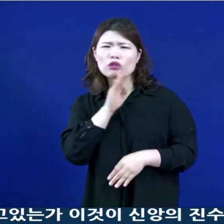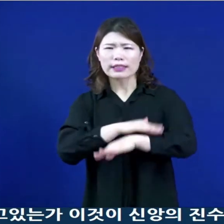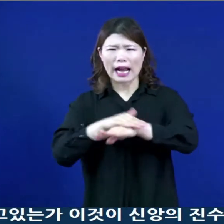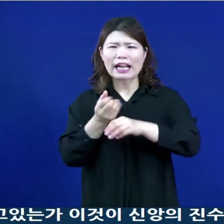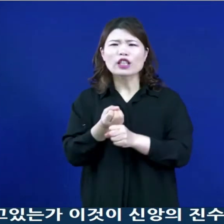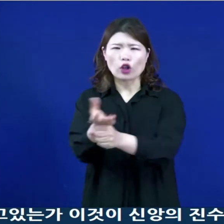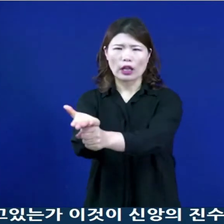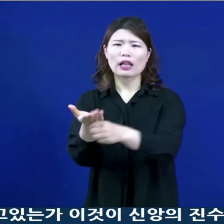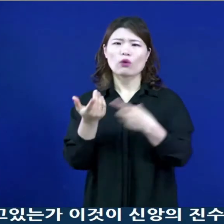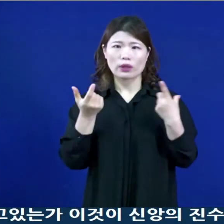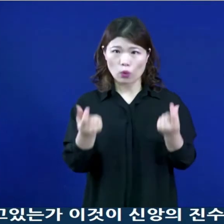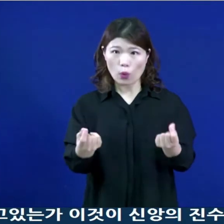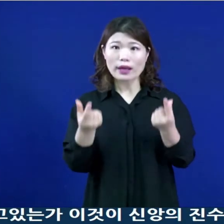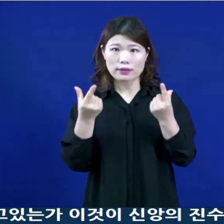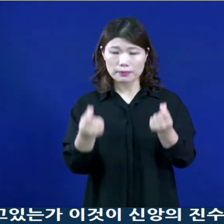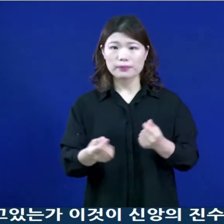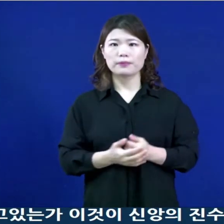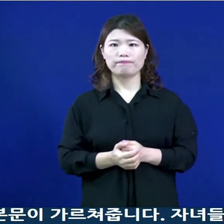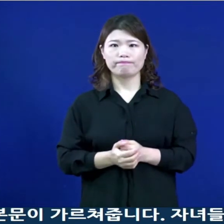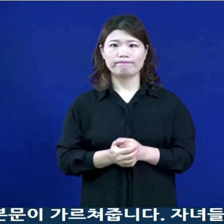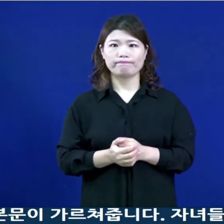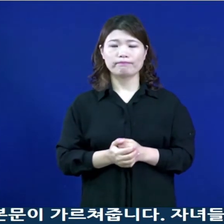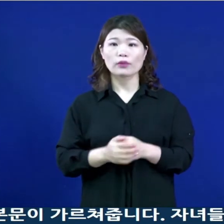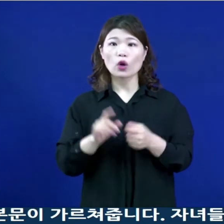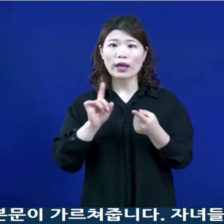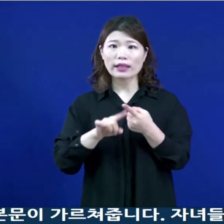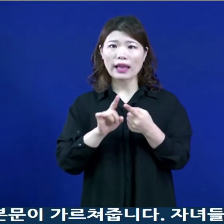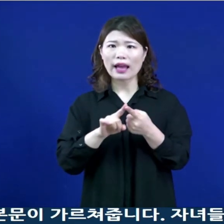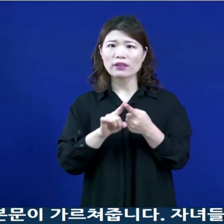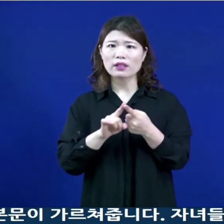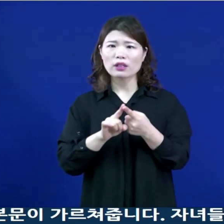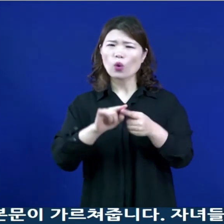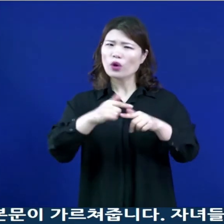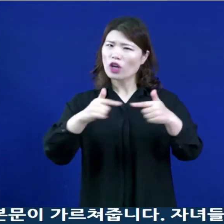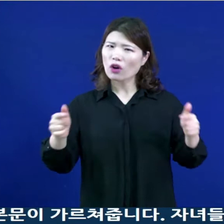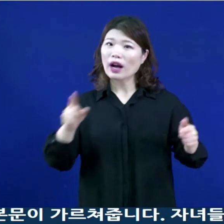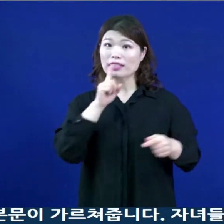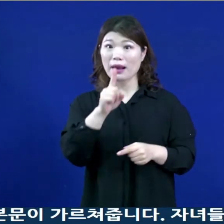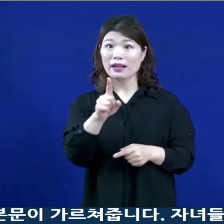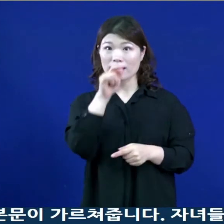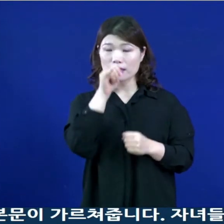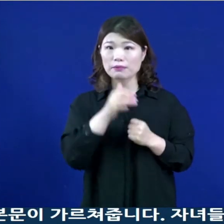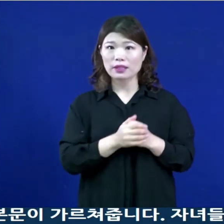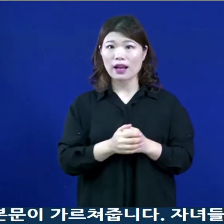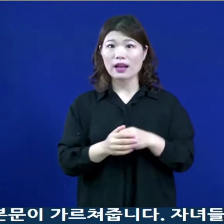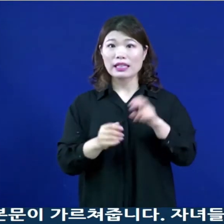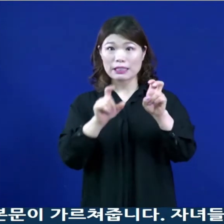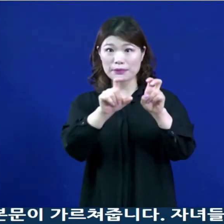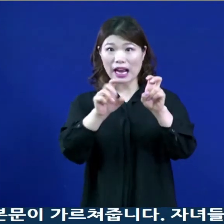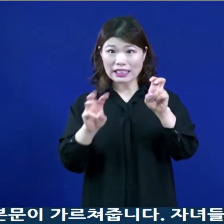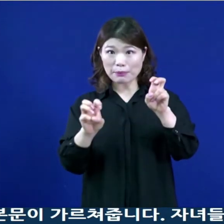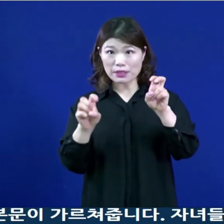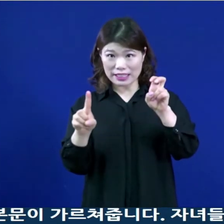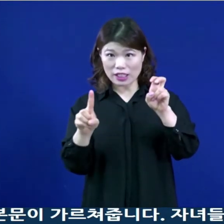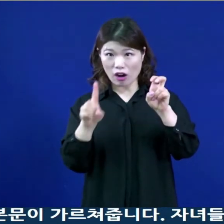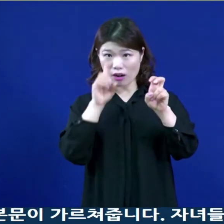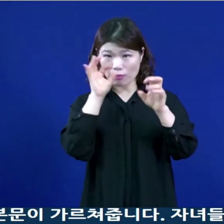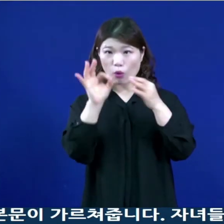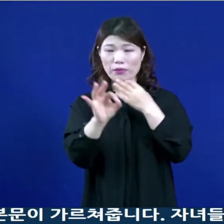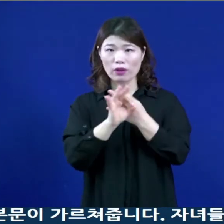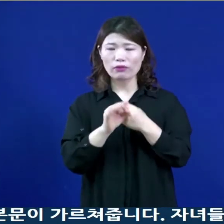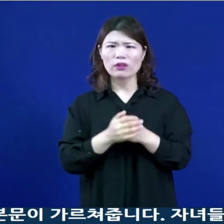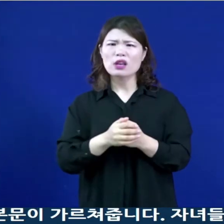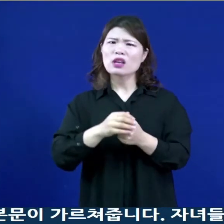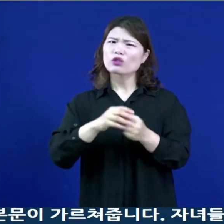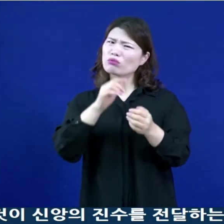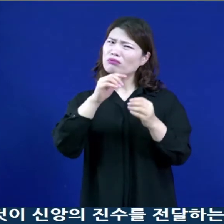되겠습니다. 이제 거기에 붙어있는 얘기들이 좀 많아요. 그래서 31절을 보면 좀 내용이